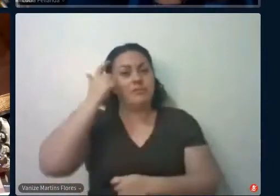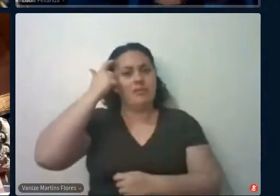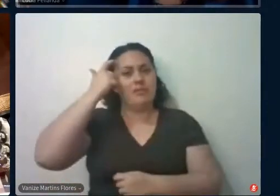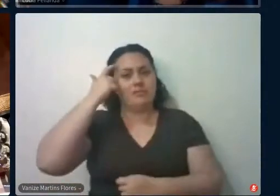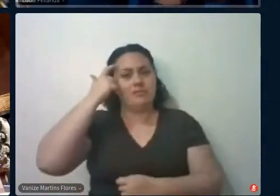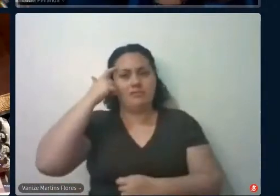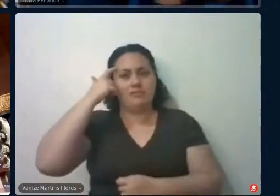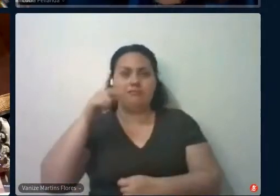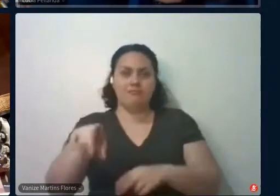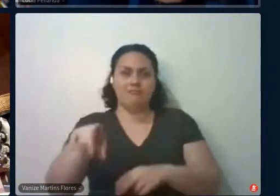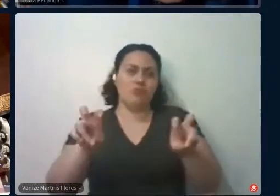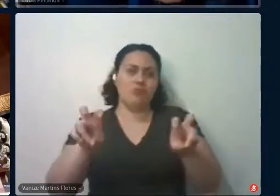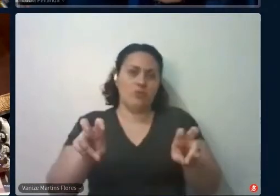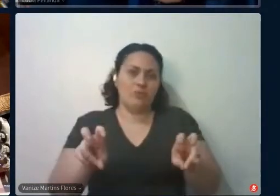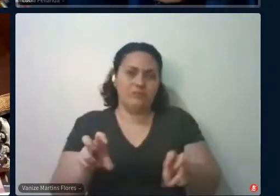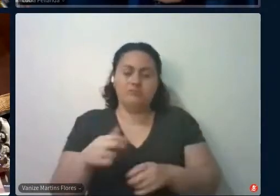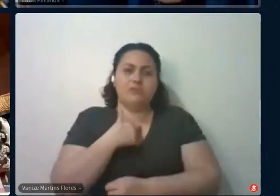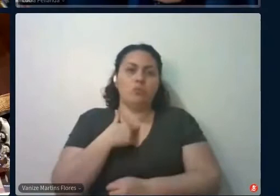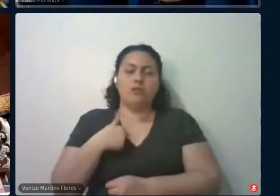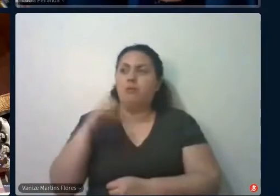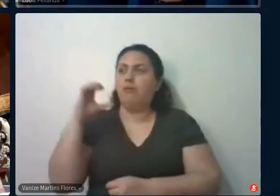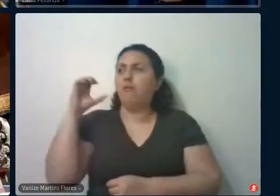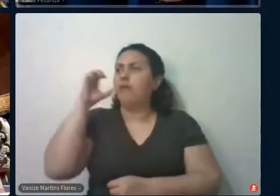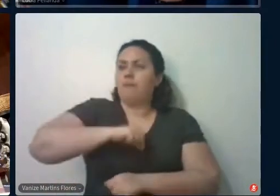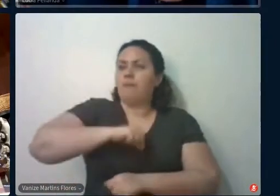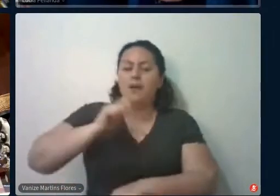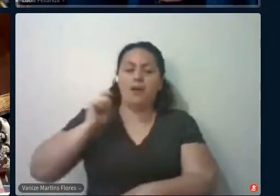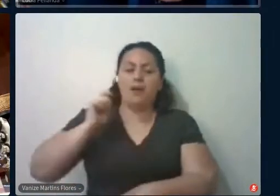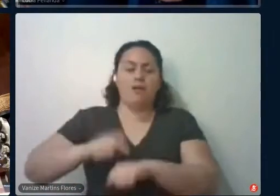fazer isso correndo com pressa,